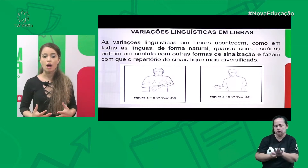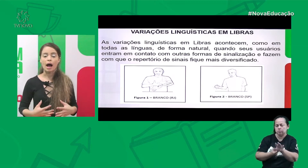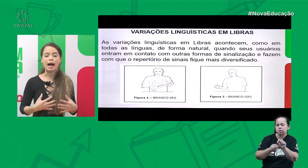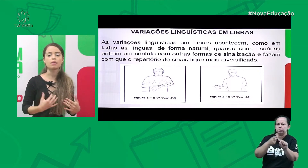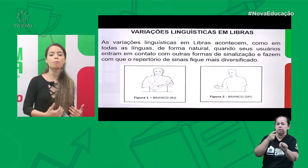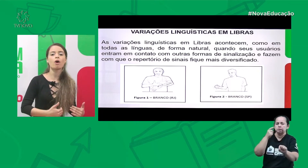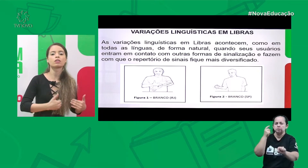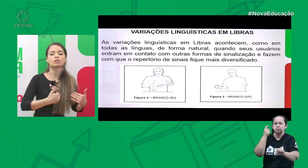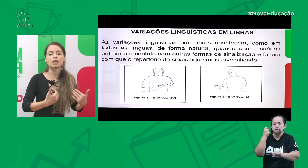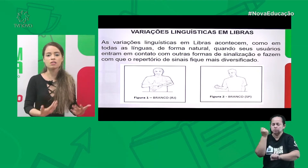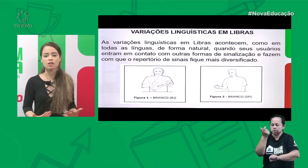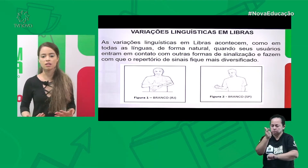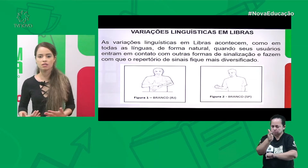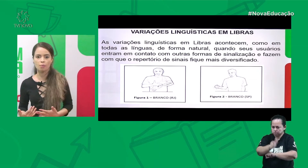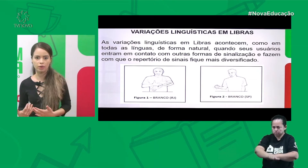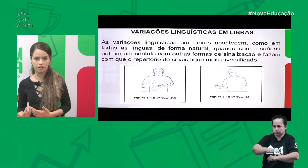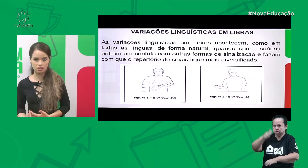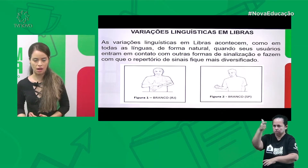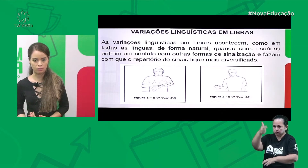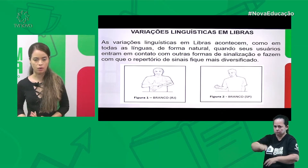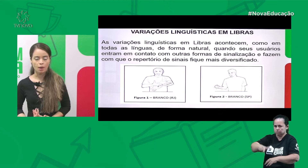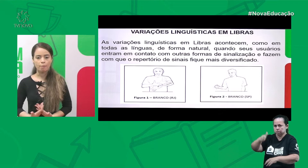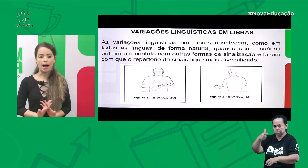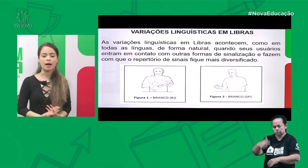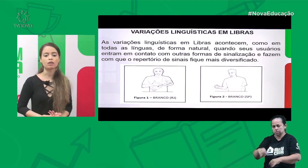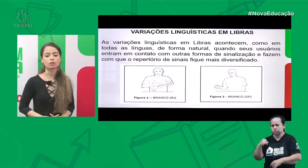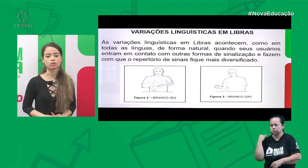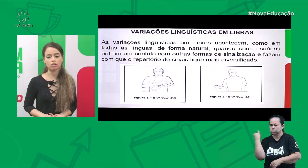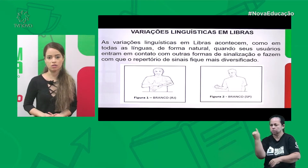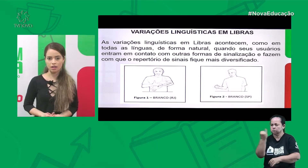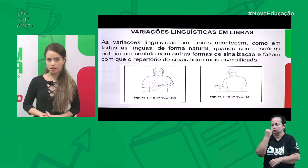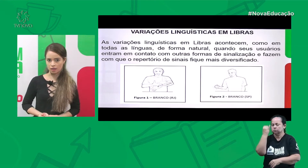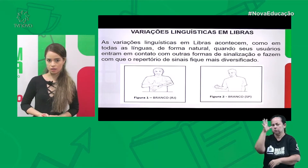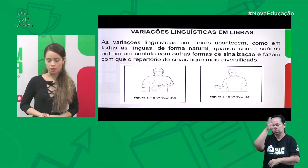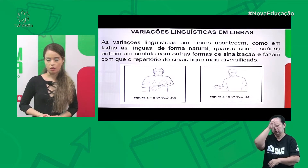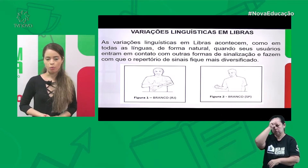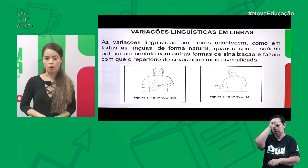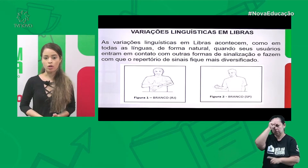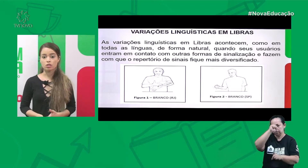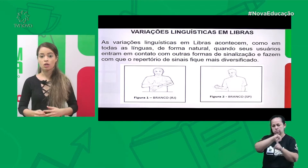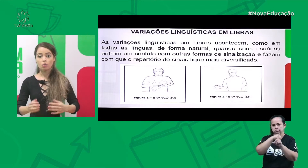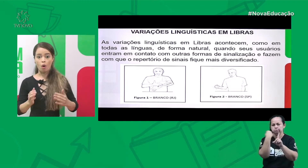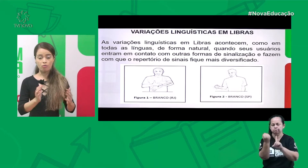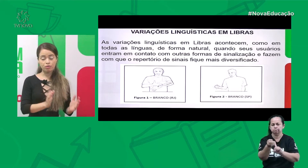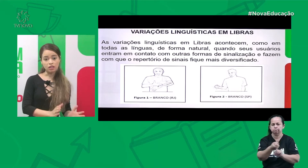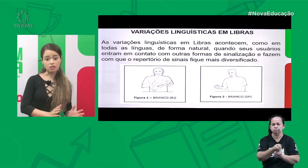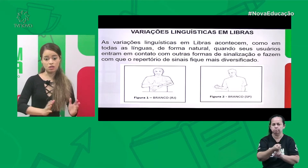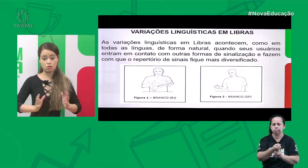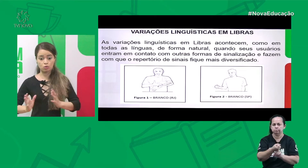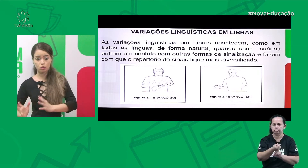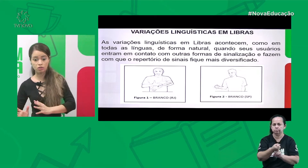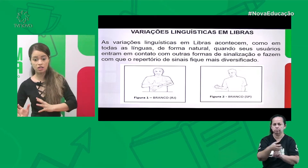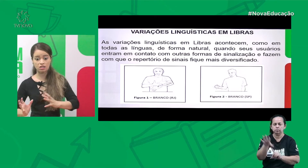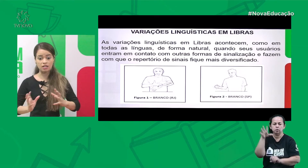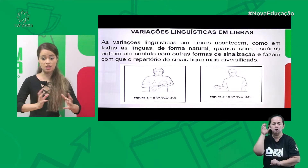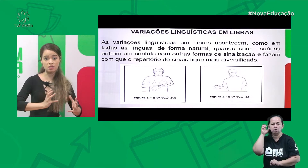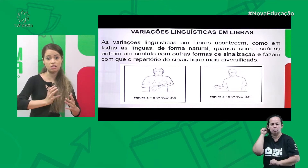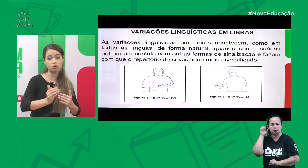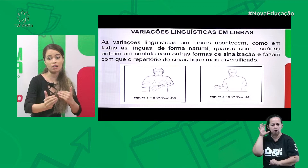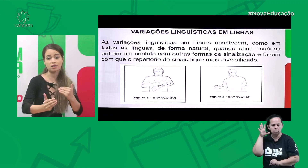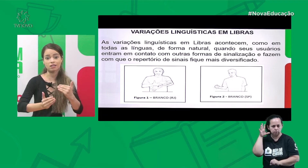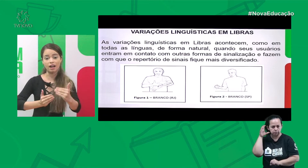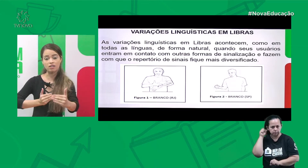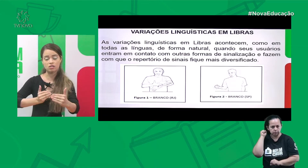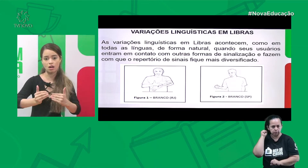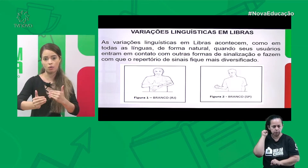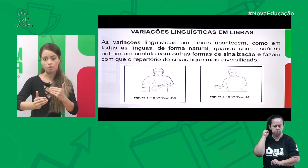explicando a importância desse aprendizado para a nossa sociedade, pois ouvintes e surdos, eles necessitam